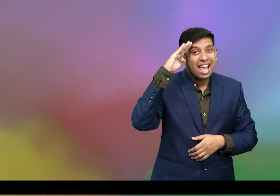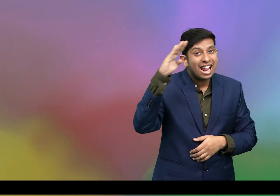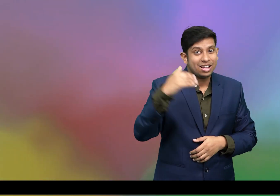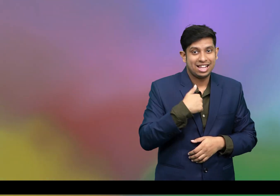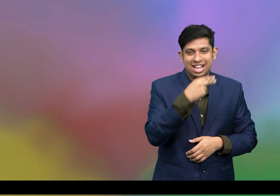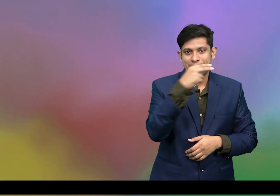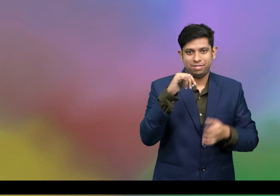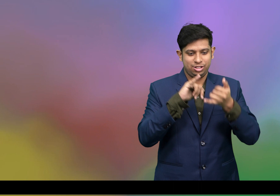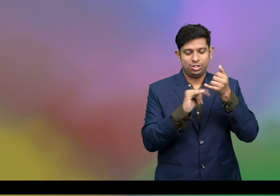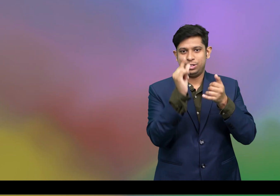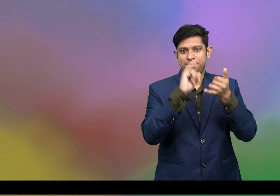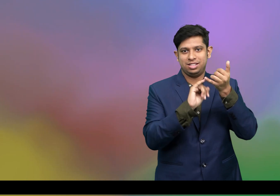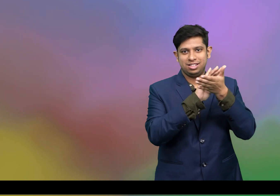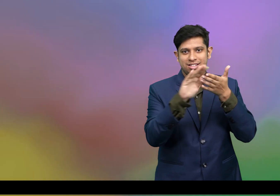హలో, నా పేరు బిందు.